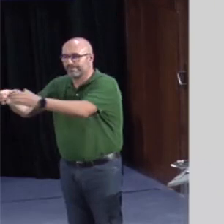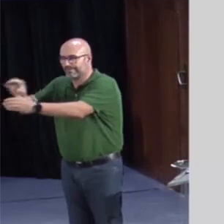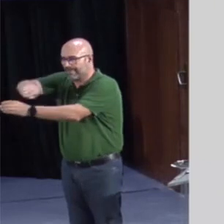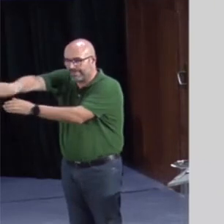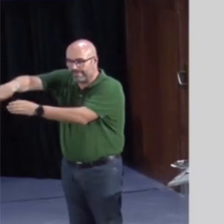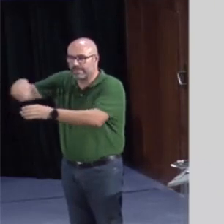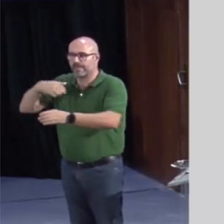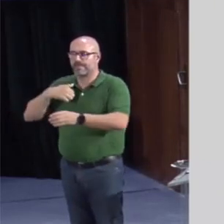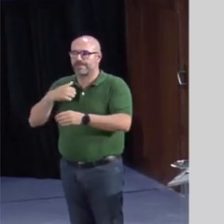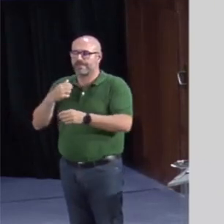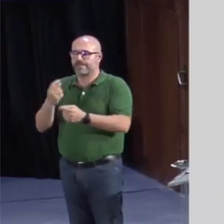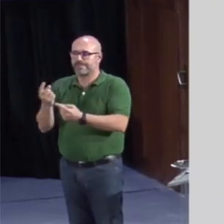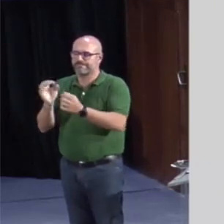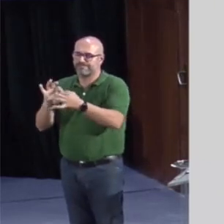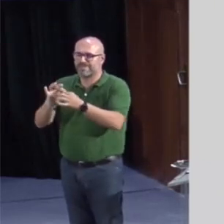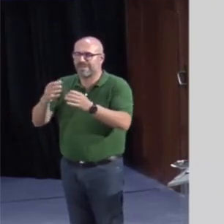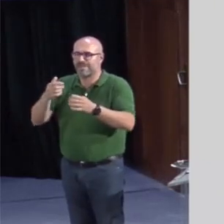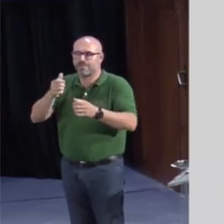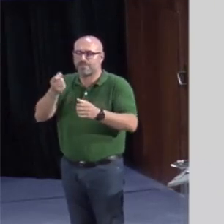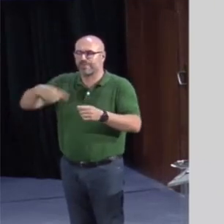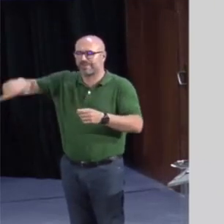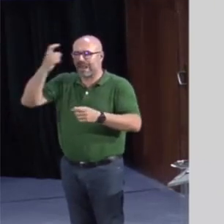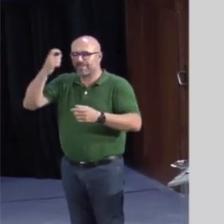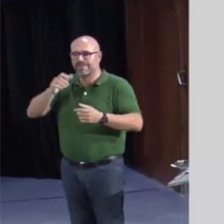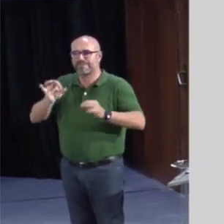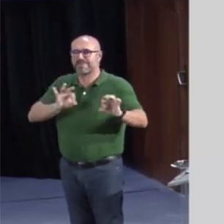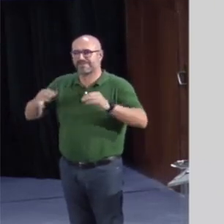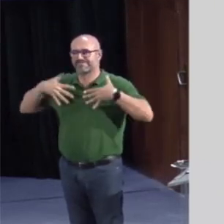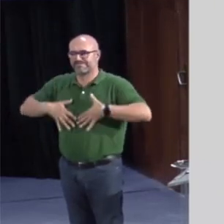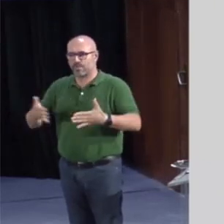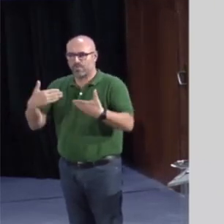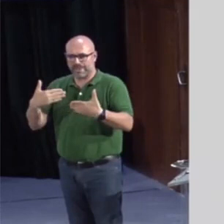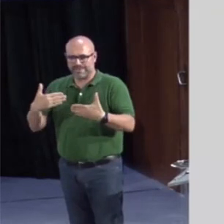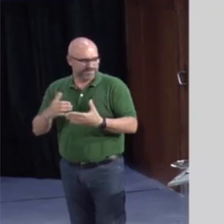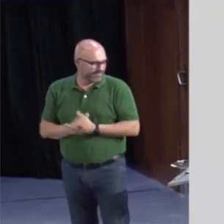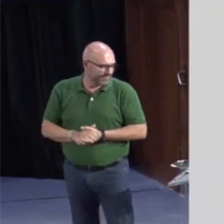ahí, no dábamos opción a que hubiera una interacción real.